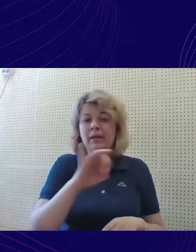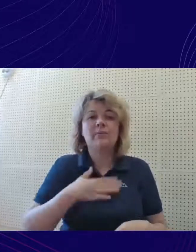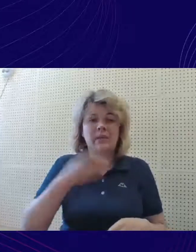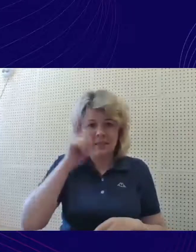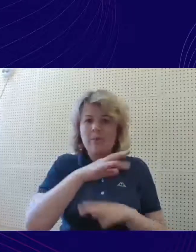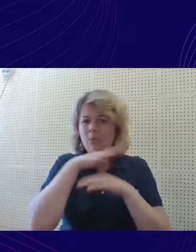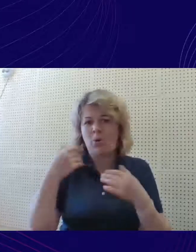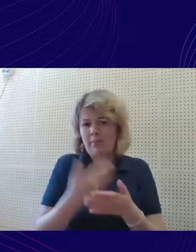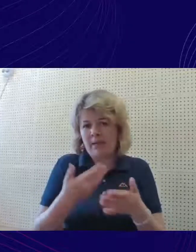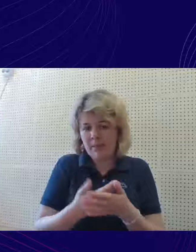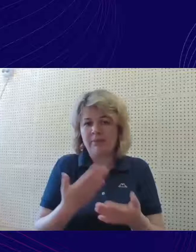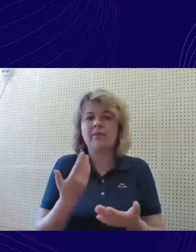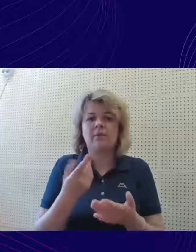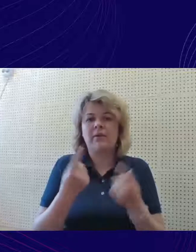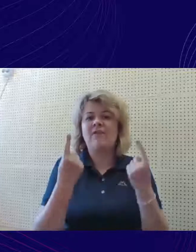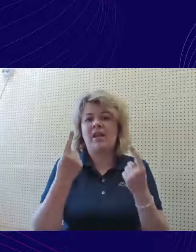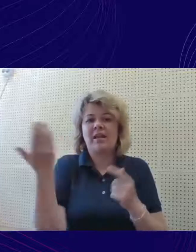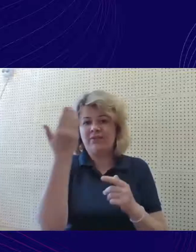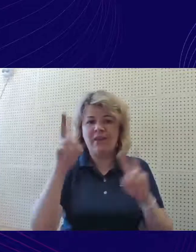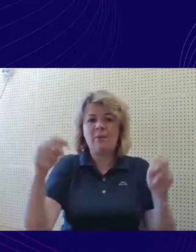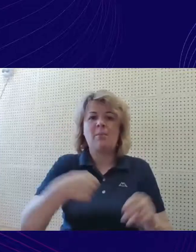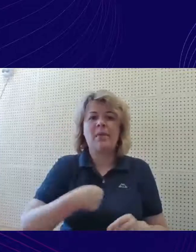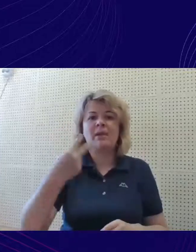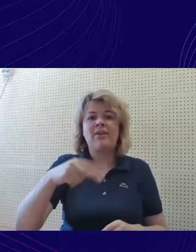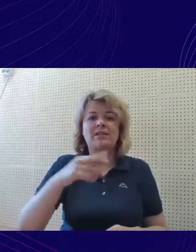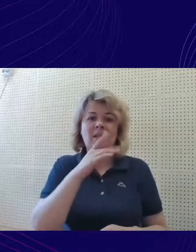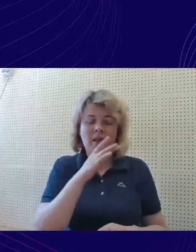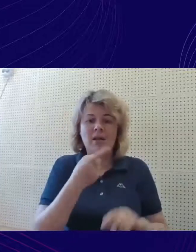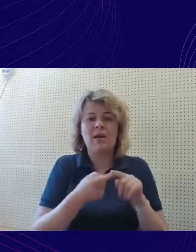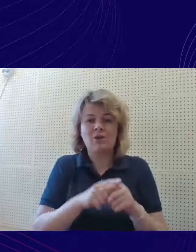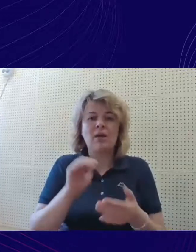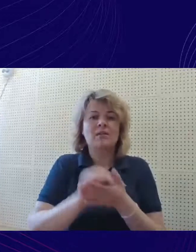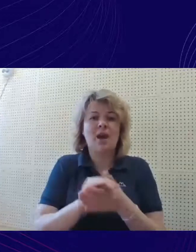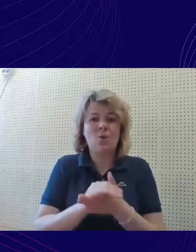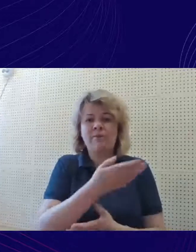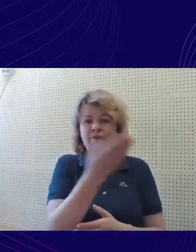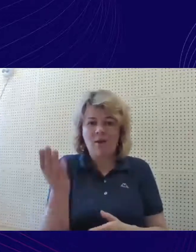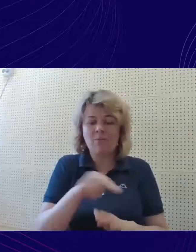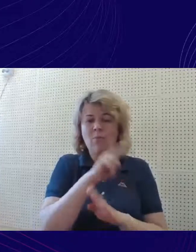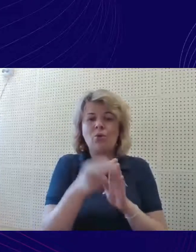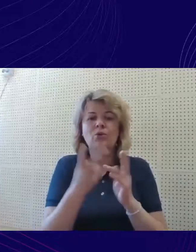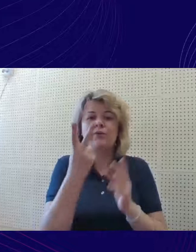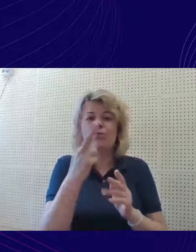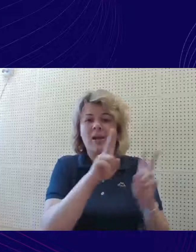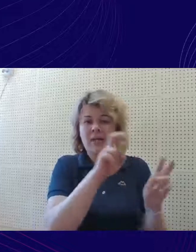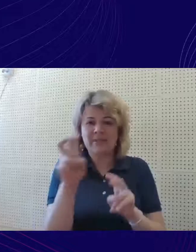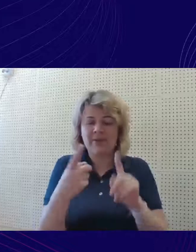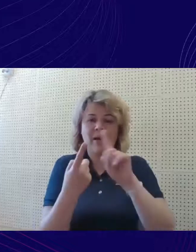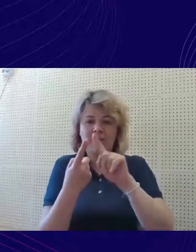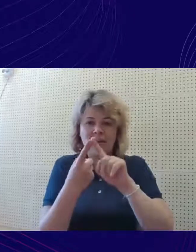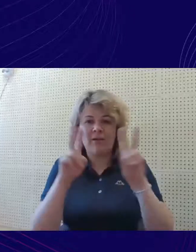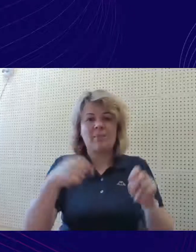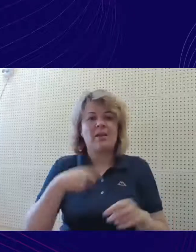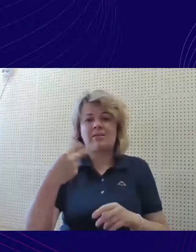фильм «Мне 20 лет», который знаком нам под двумя названиями. Один «Мне 20